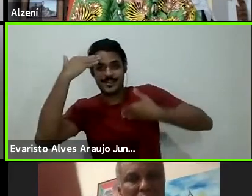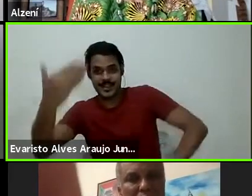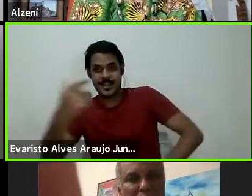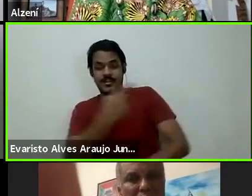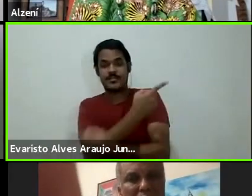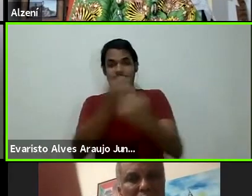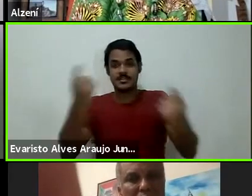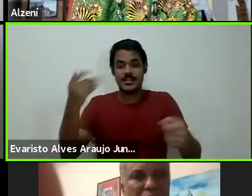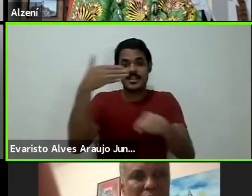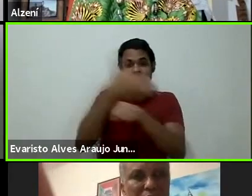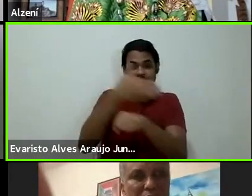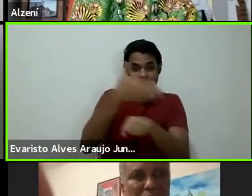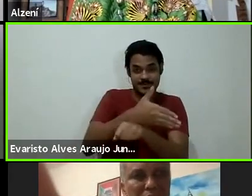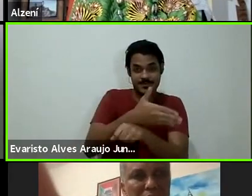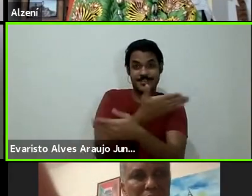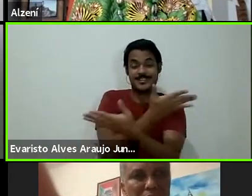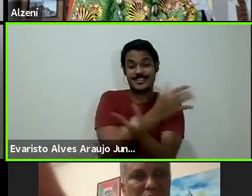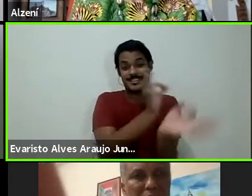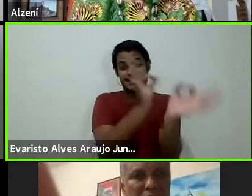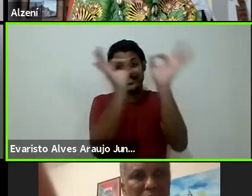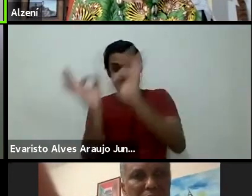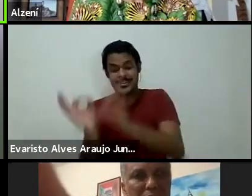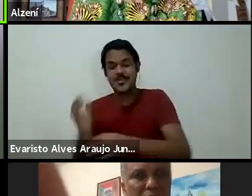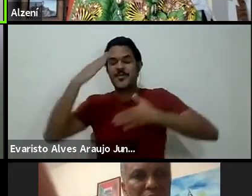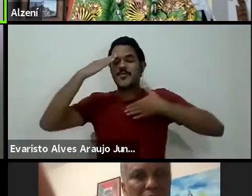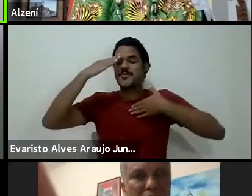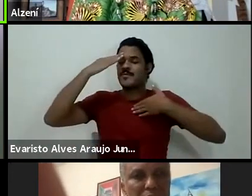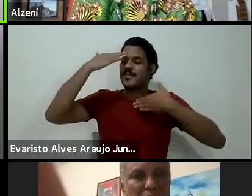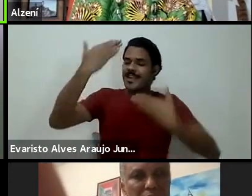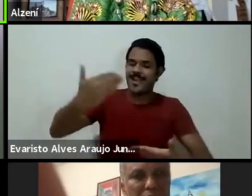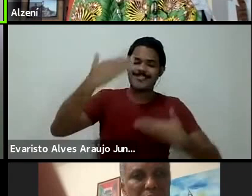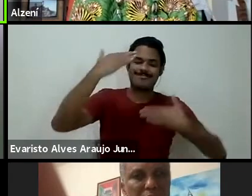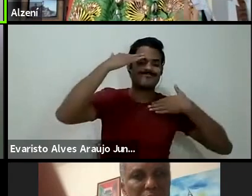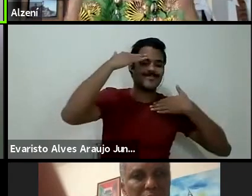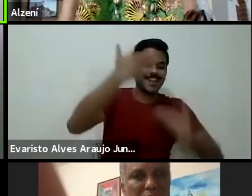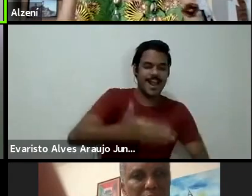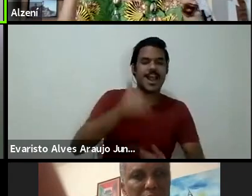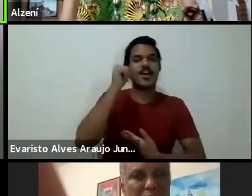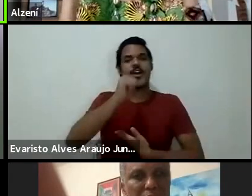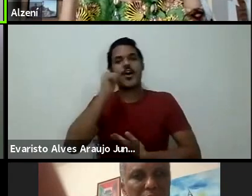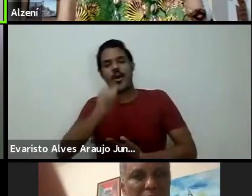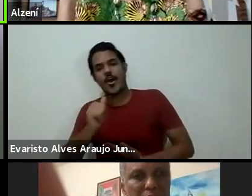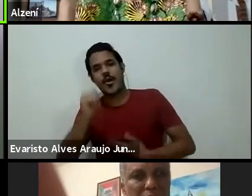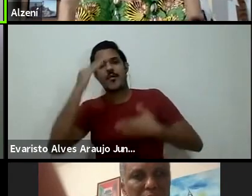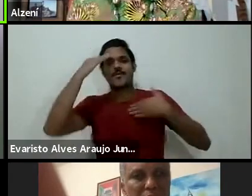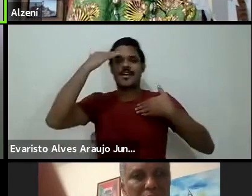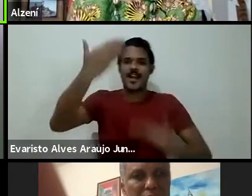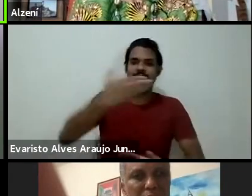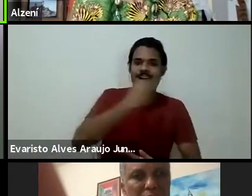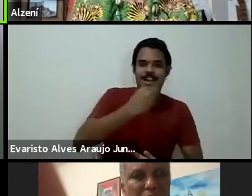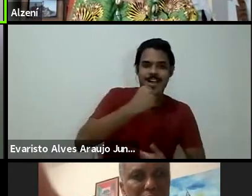presentes. Muito obrigada a todos, todas e todes. Gratidão.